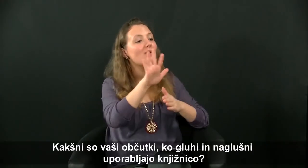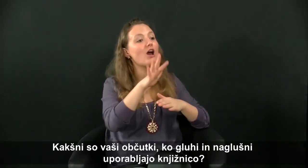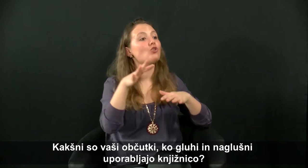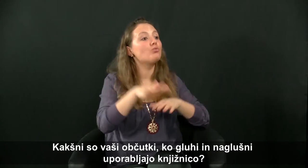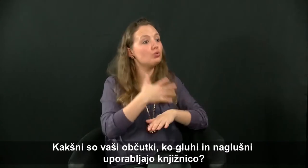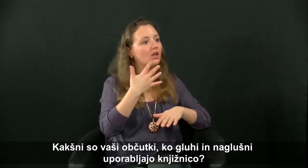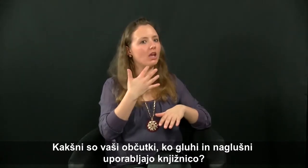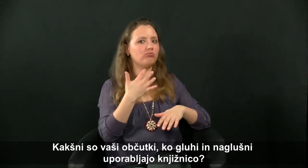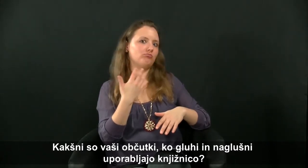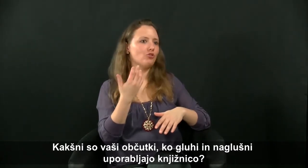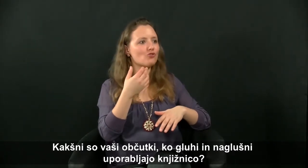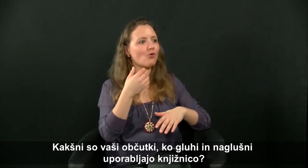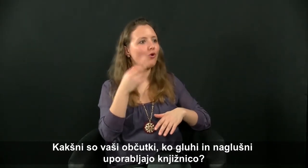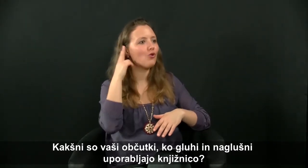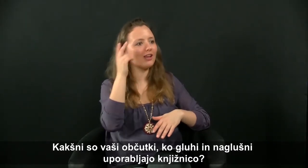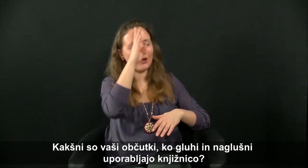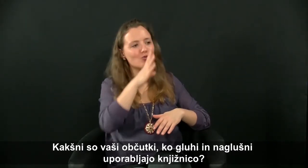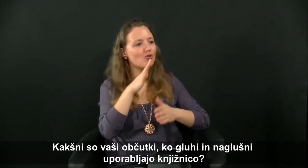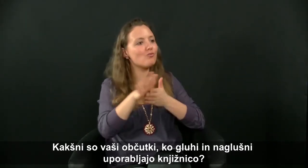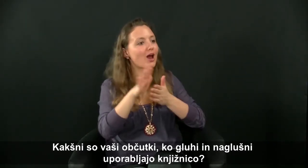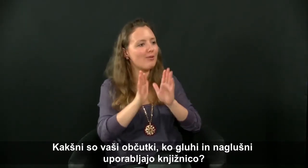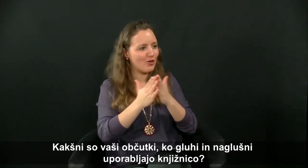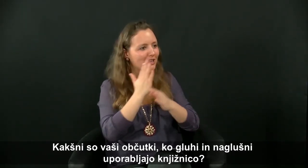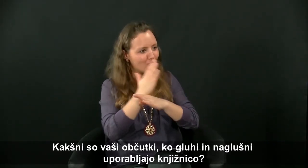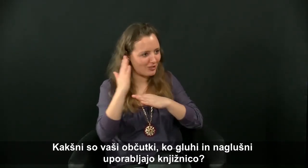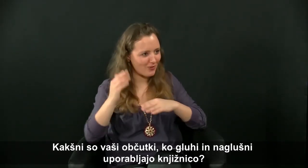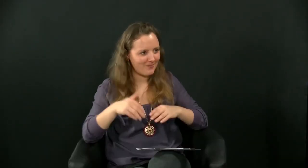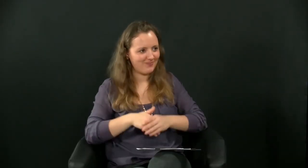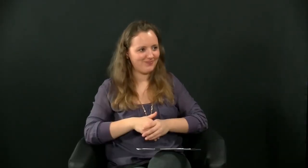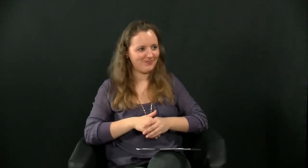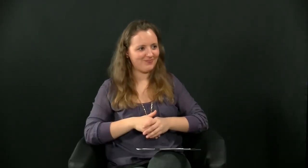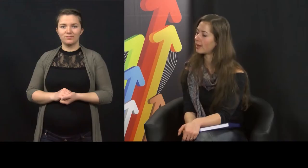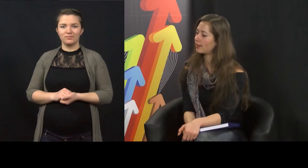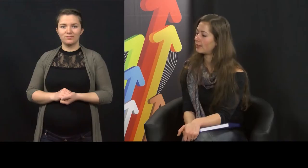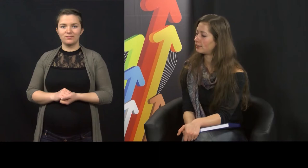Kakšni to pa vaši občutki, ko gluhi na gluhi uporabljajo knjižnica?